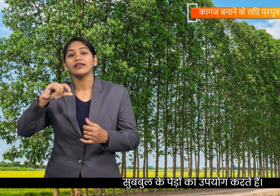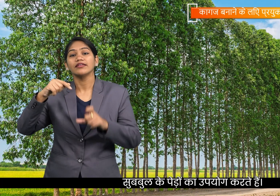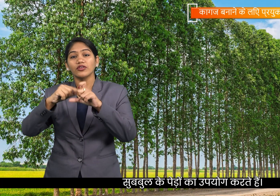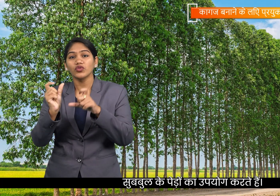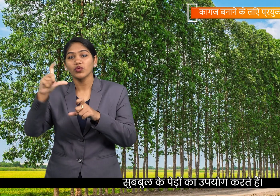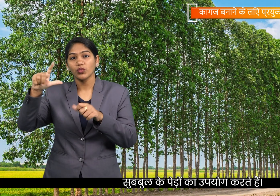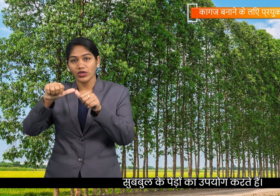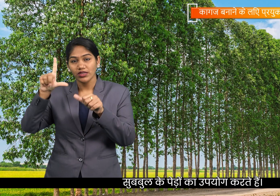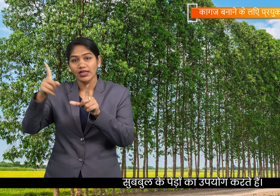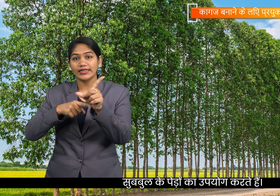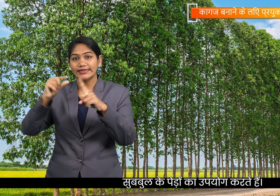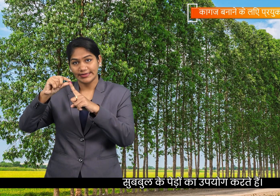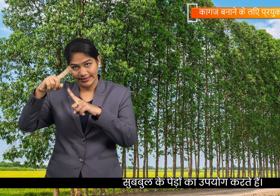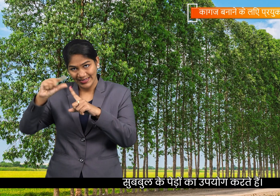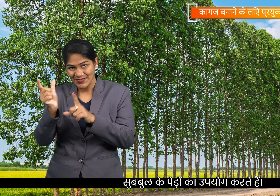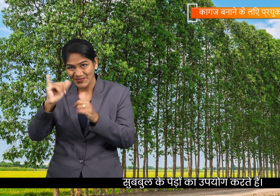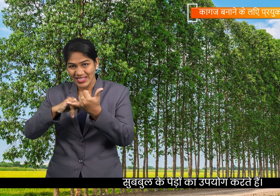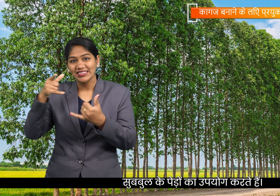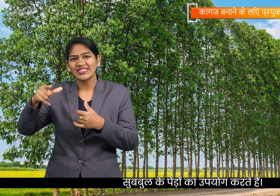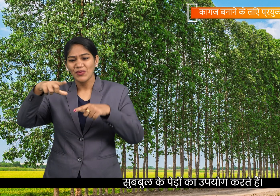उपयोग करते हैं।